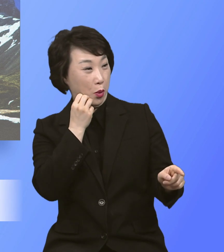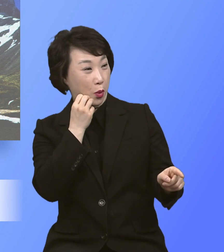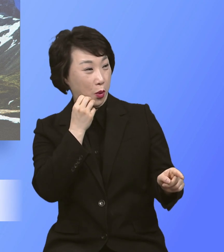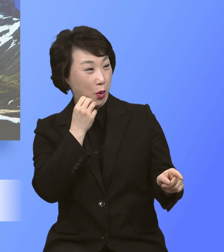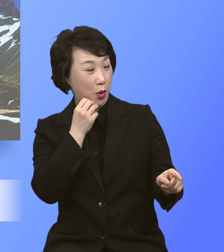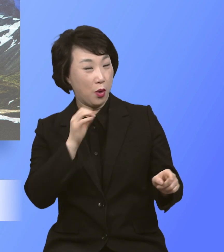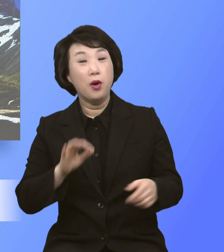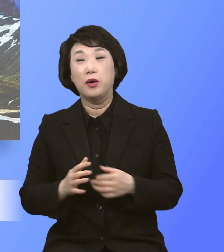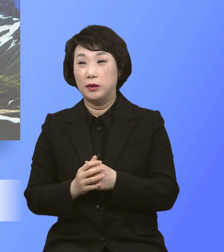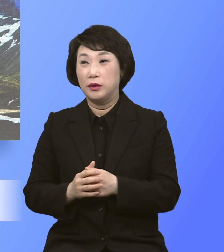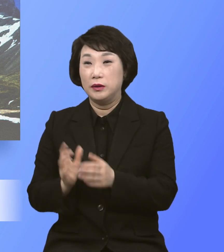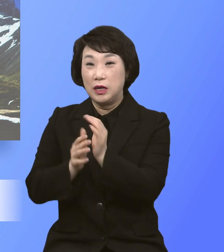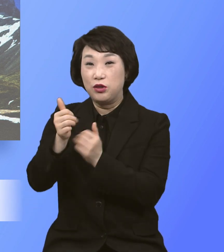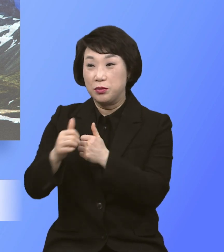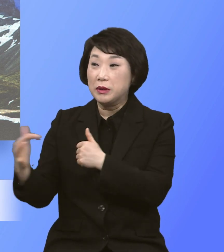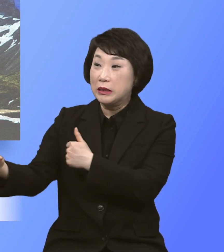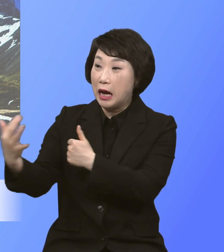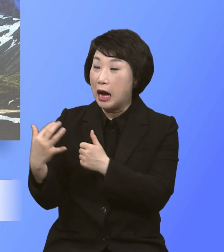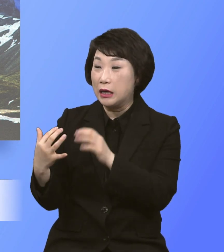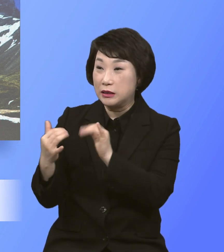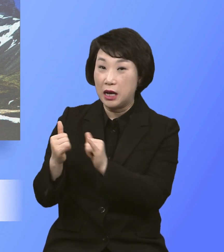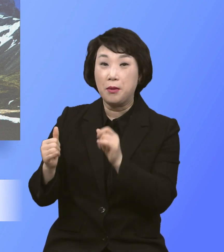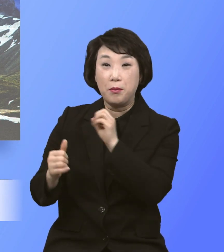여겨 쫓는 자들에게 이르시되